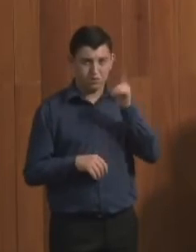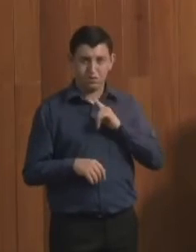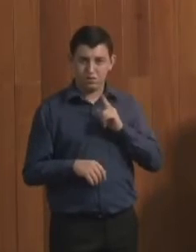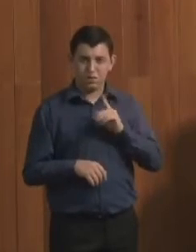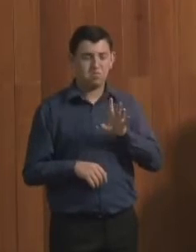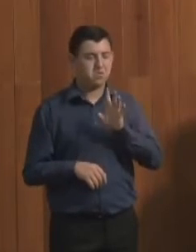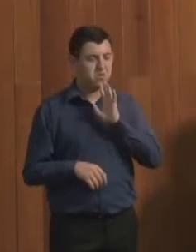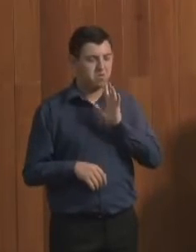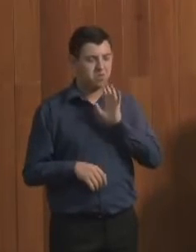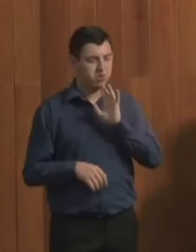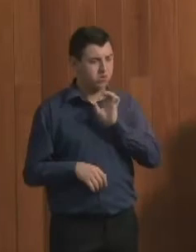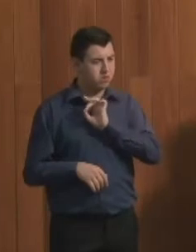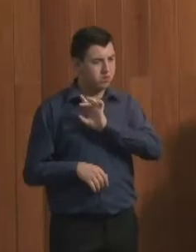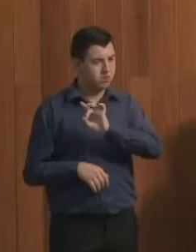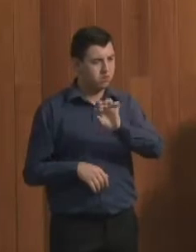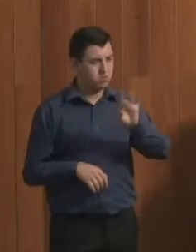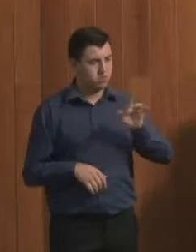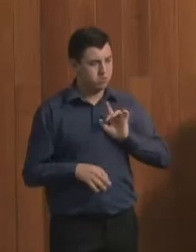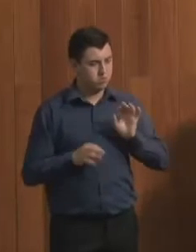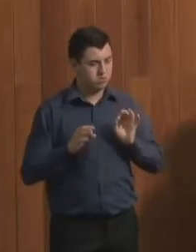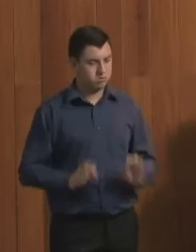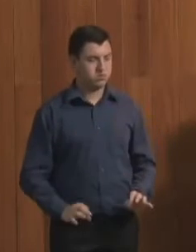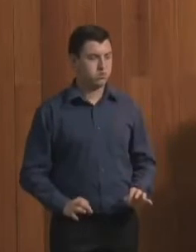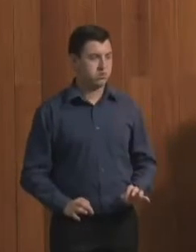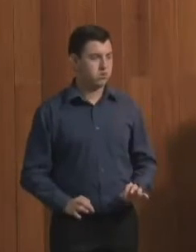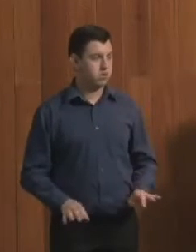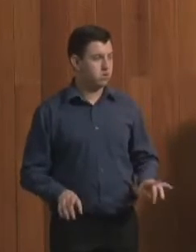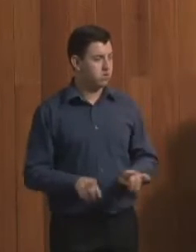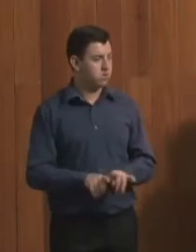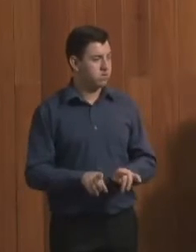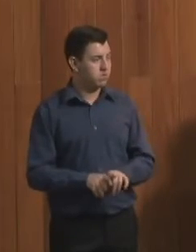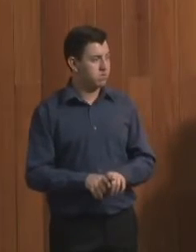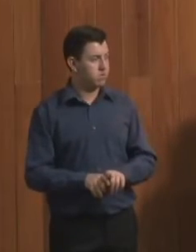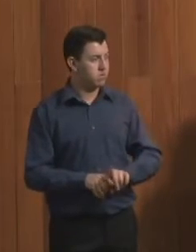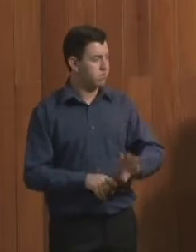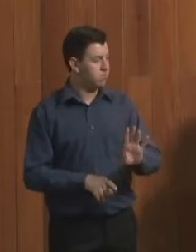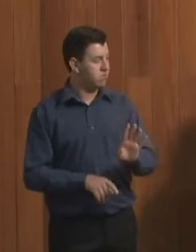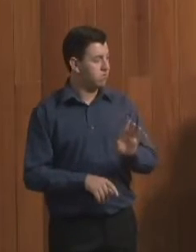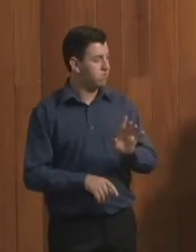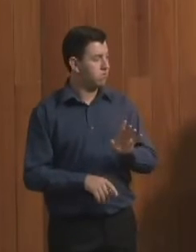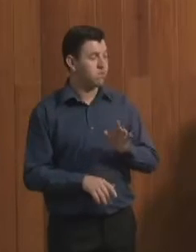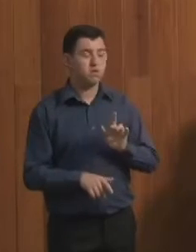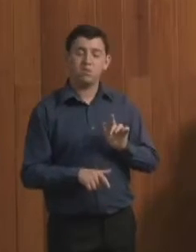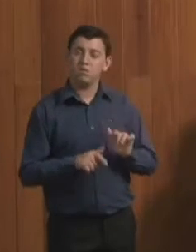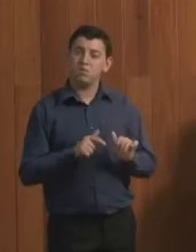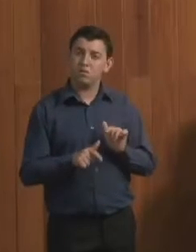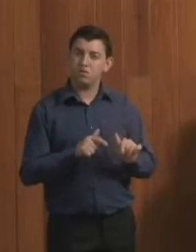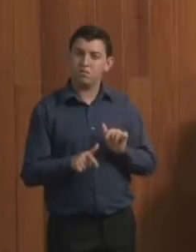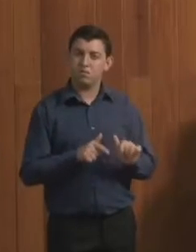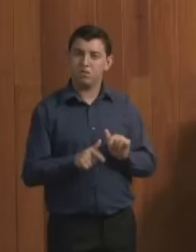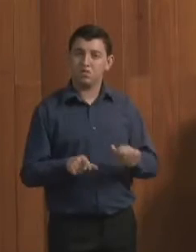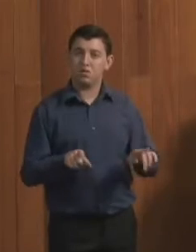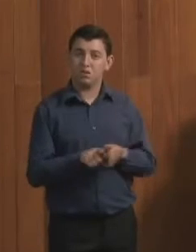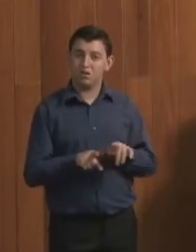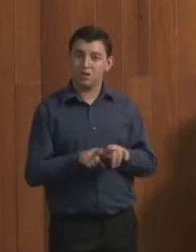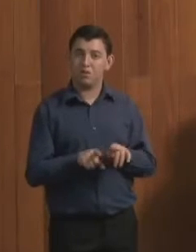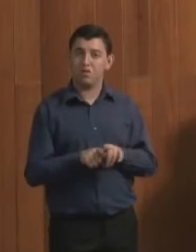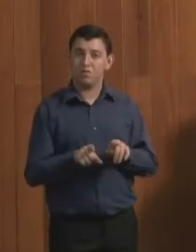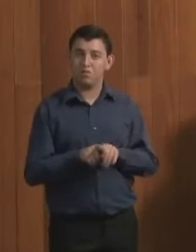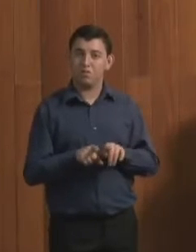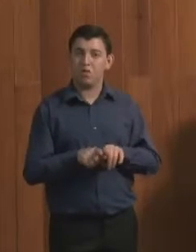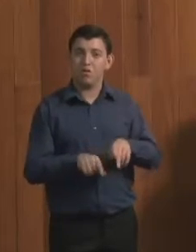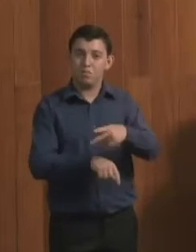seu reconhecimento da dignidade, né, e esse processo de laicidade do Estado, né, que eu acho que